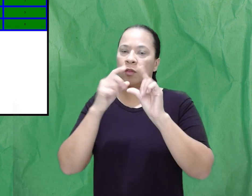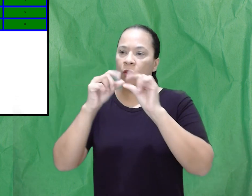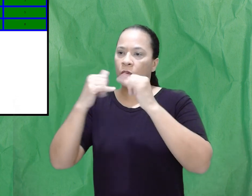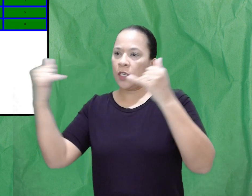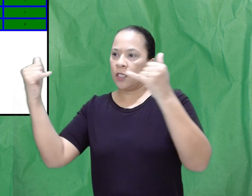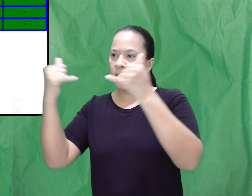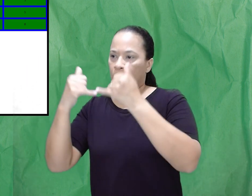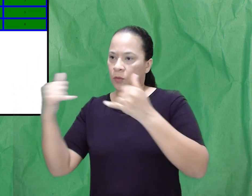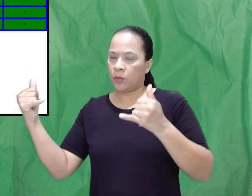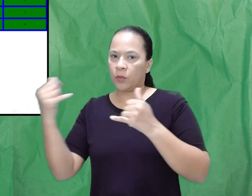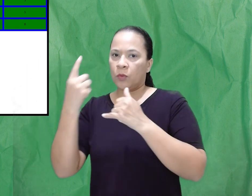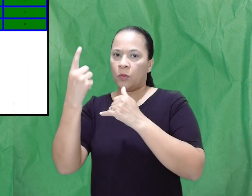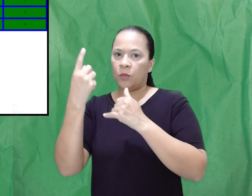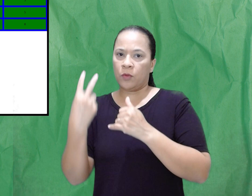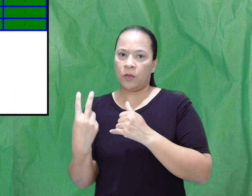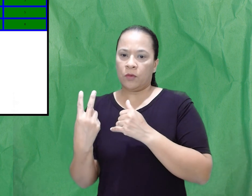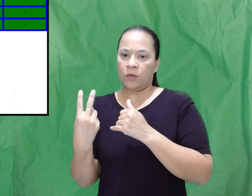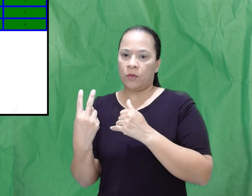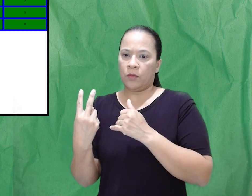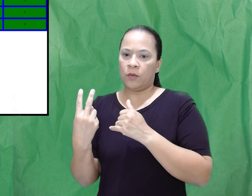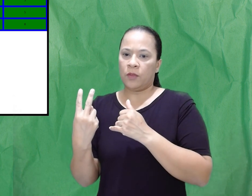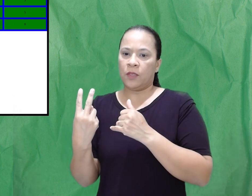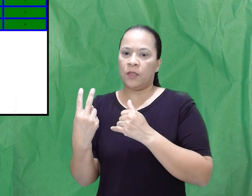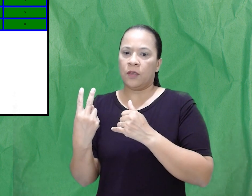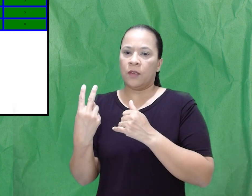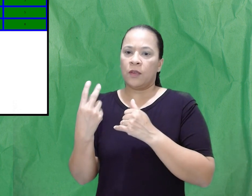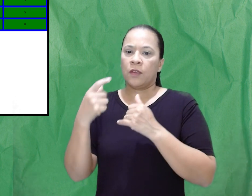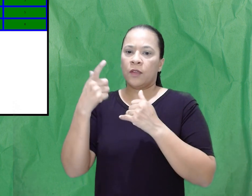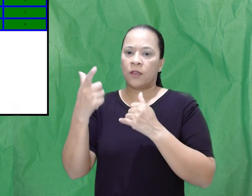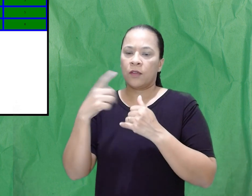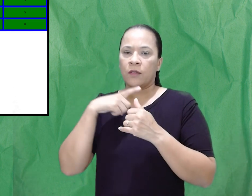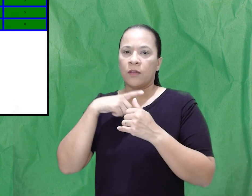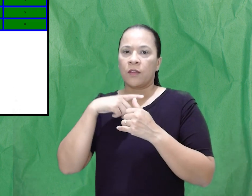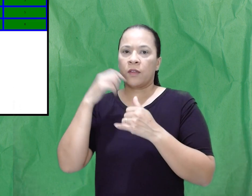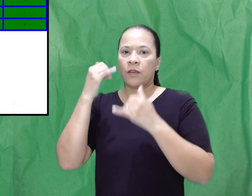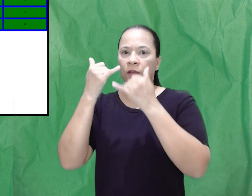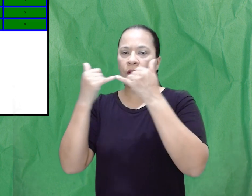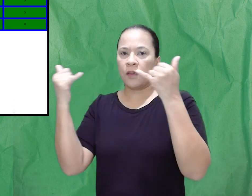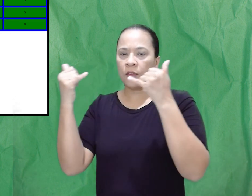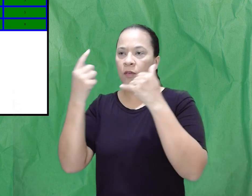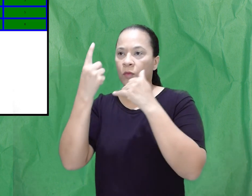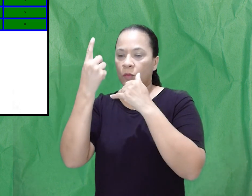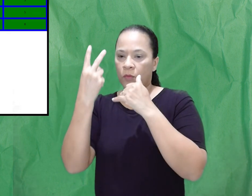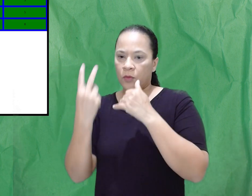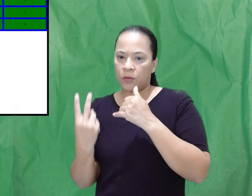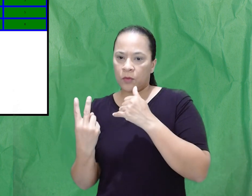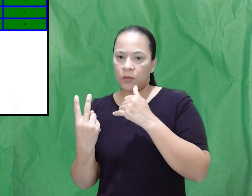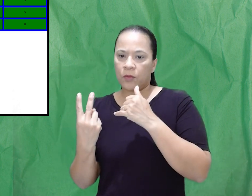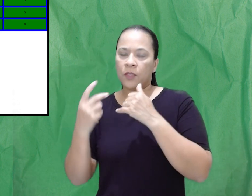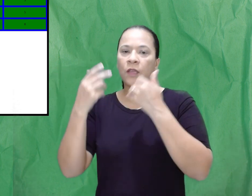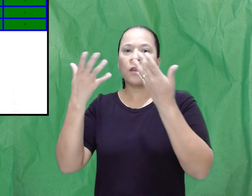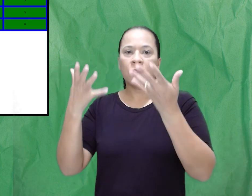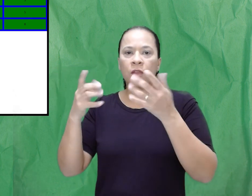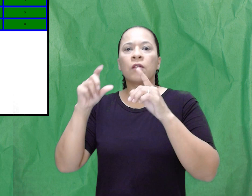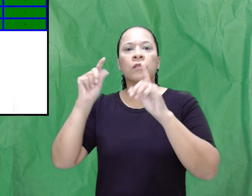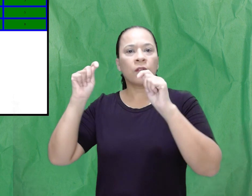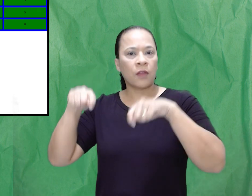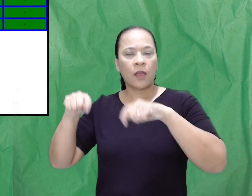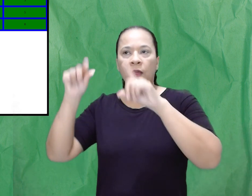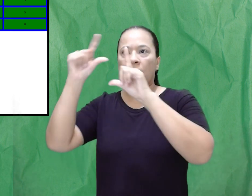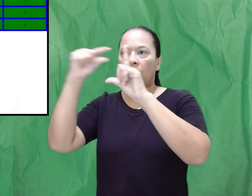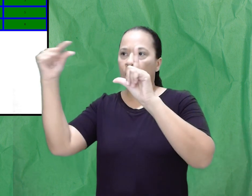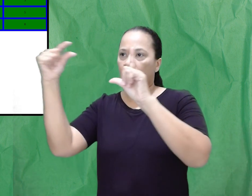e 2. Então, dessa forma eu consigo fazer layouts bem complexos